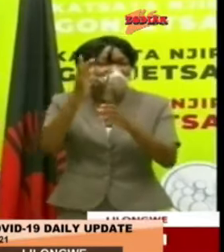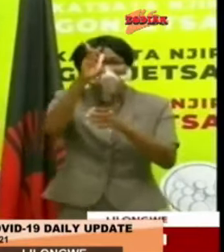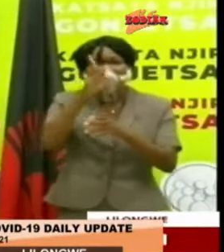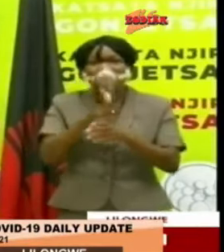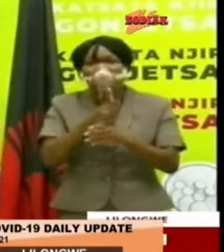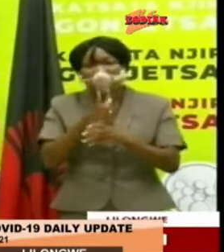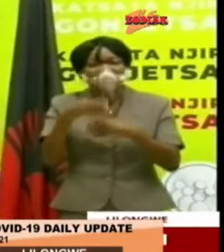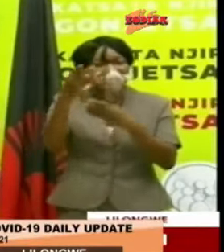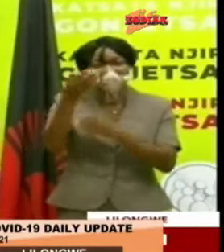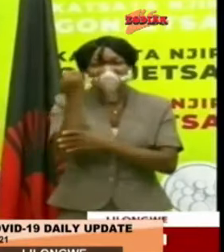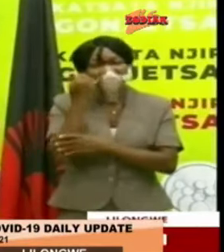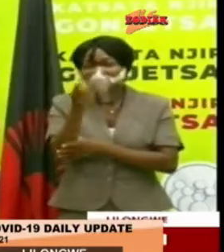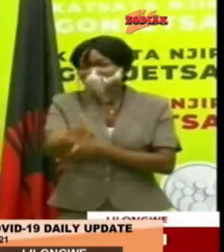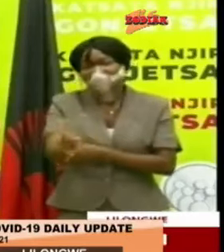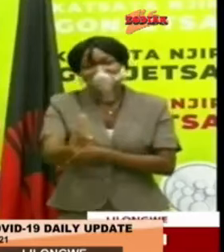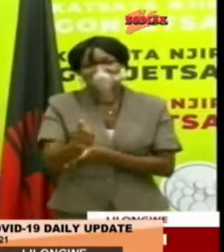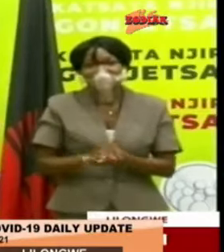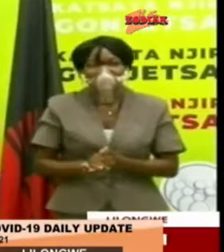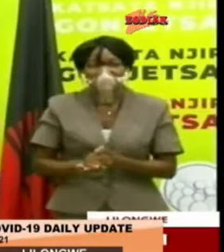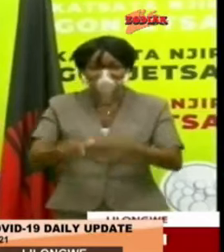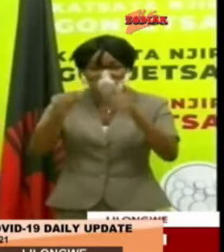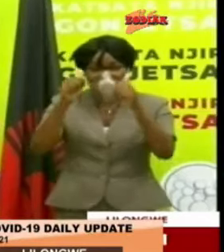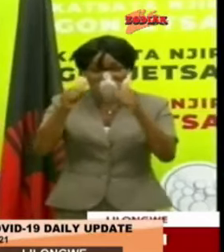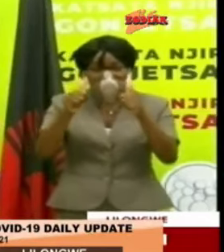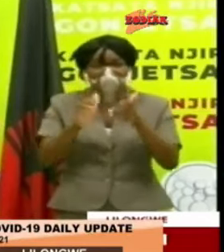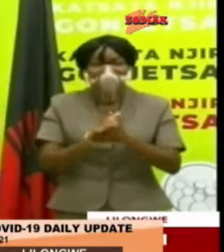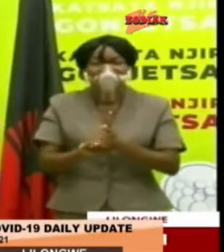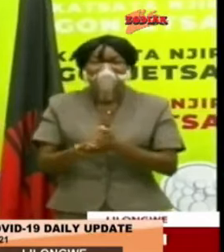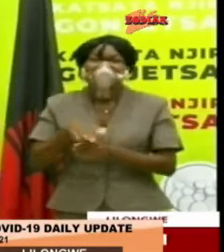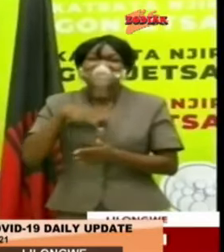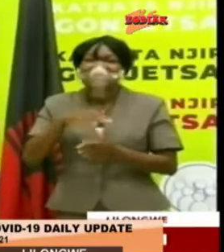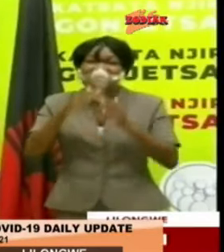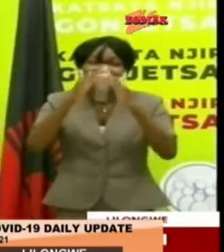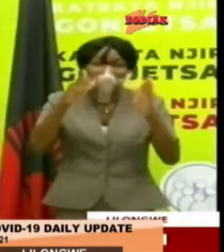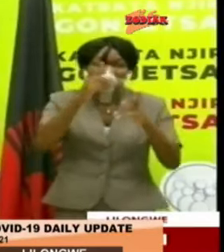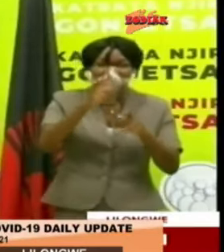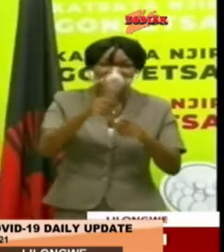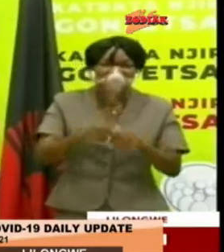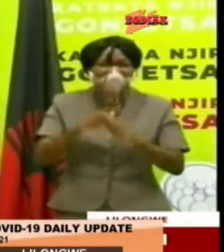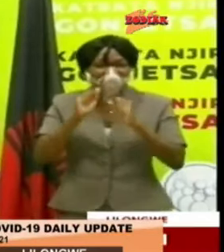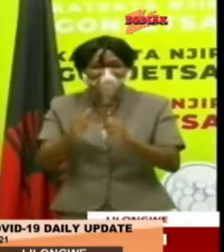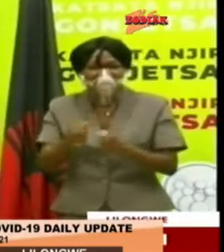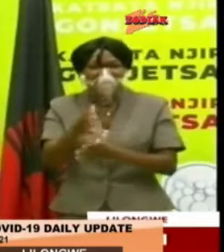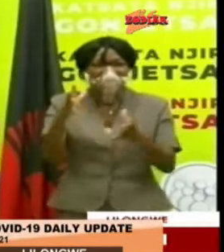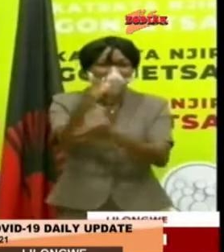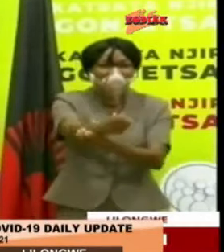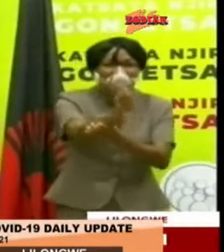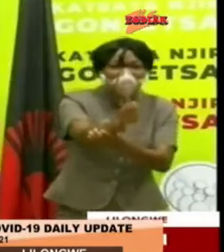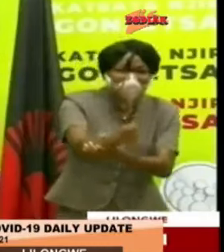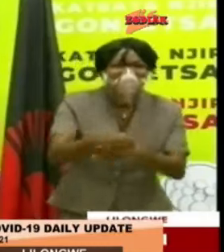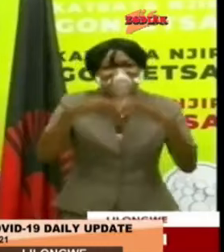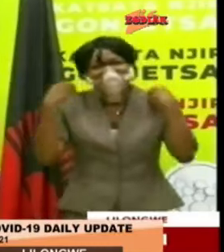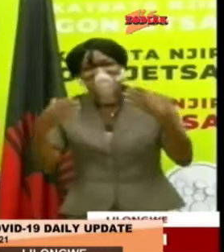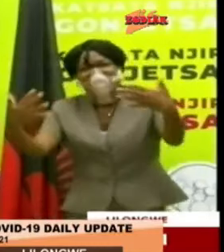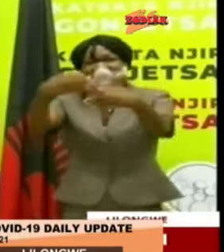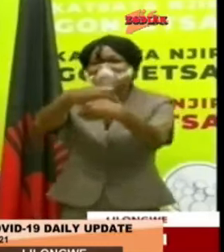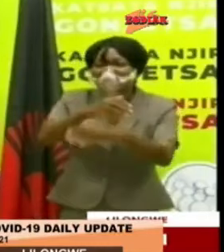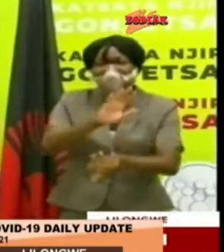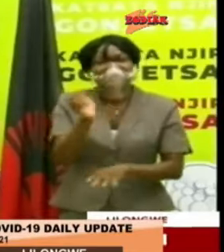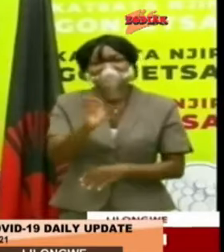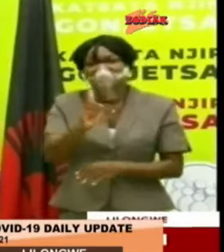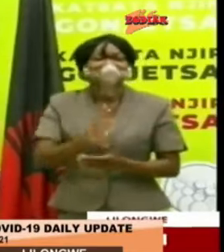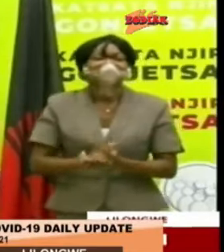nthenda imeneyi nkwabwino kuti mwina tikafika kumeneko tikatalikire osati tikapatsane nawo umono wapamanja ayi kuchitira